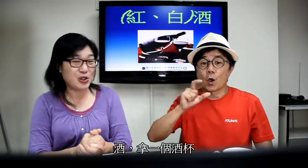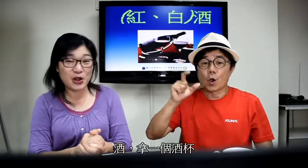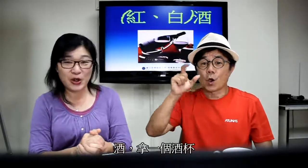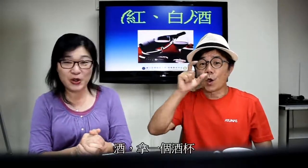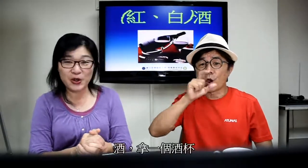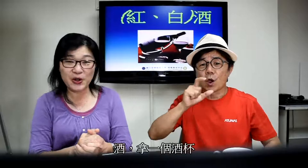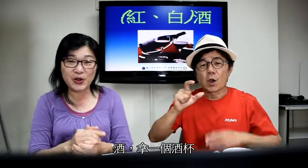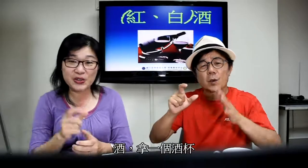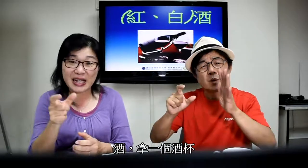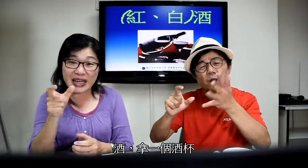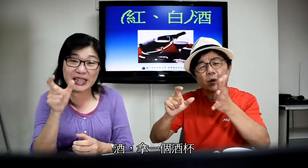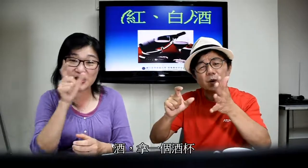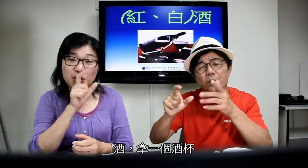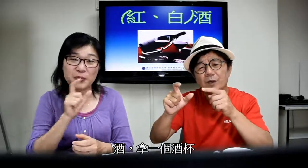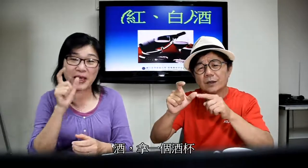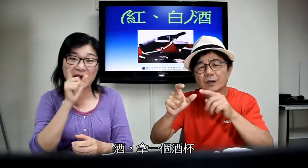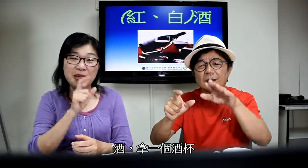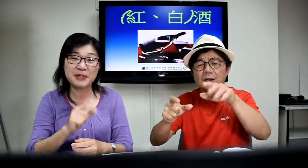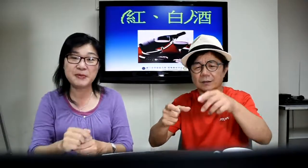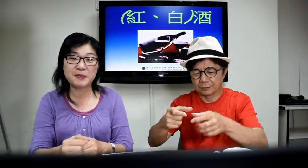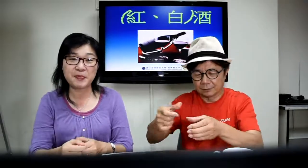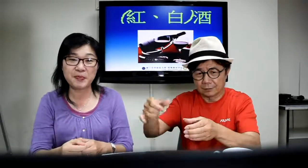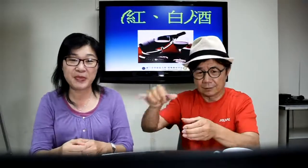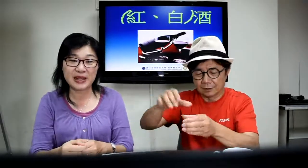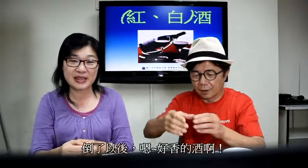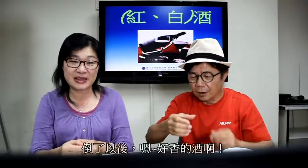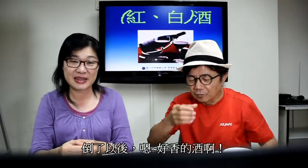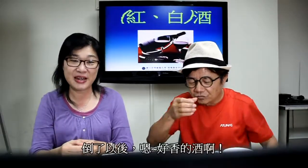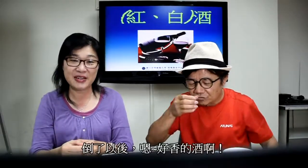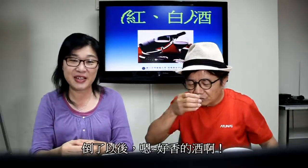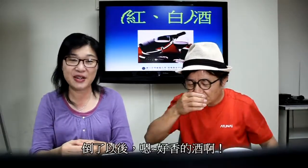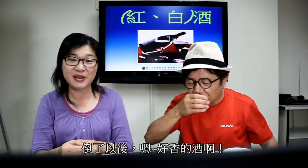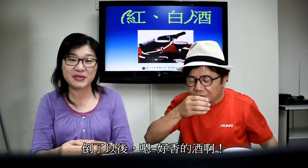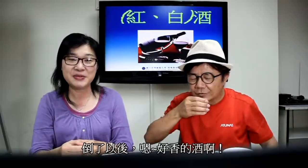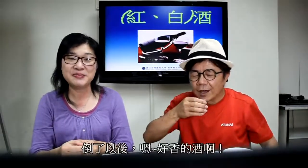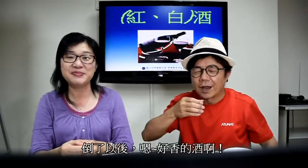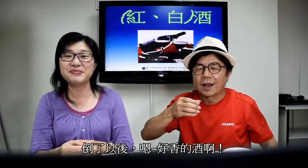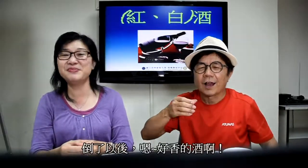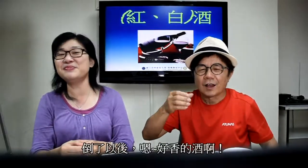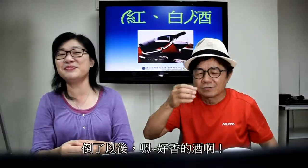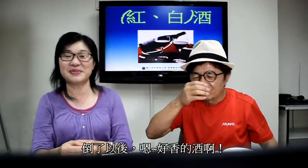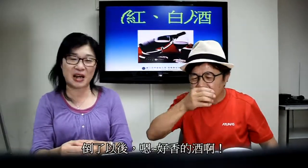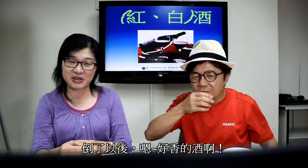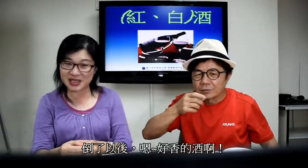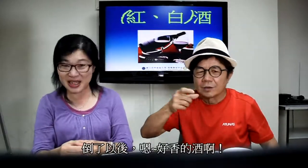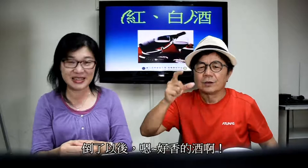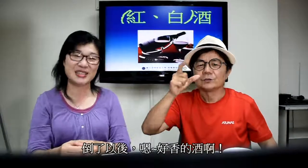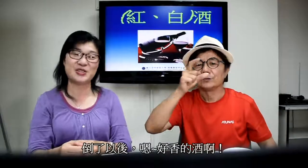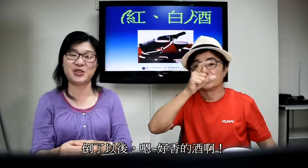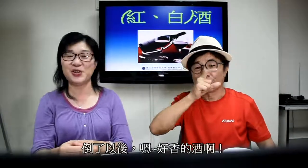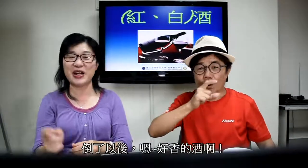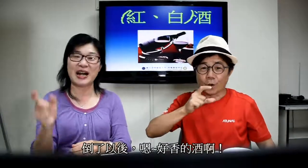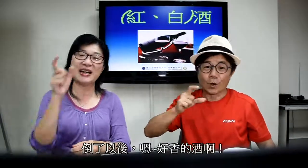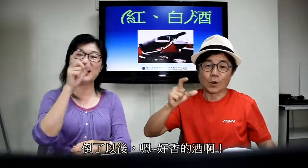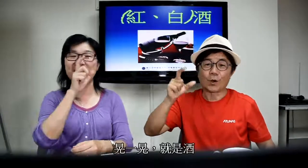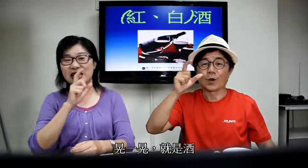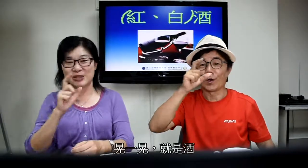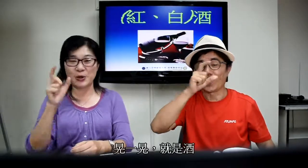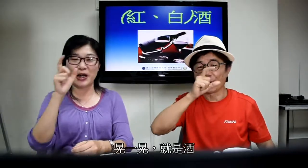酒，拿一个酒杯倒了以后，嗯，好香的酒啊，晃一